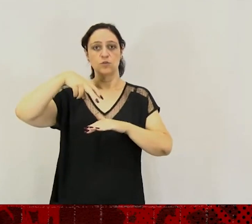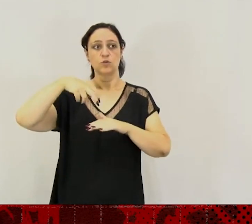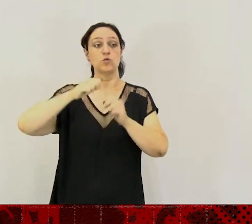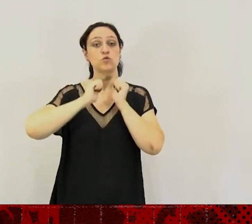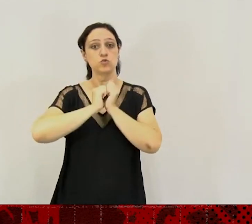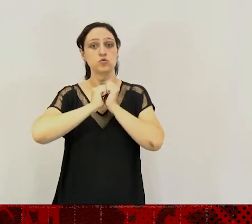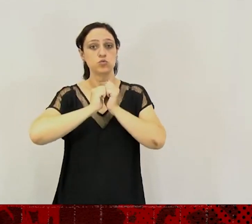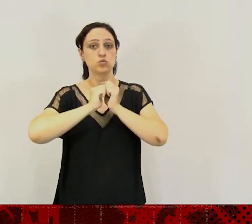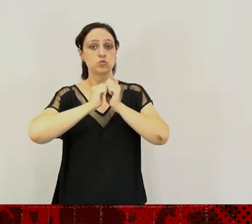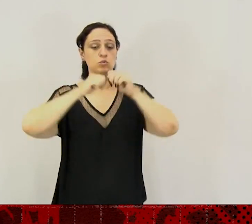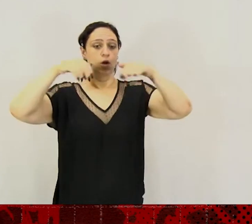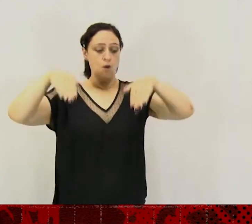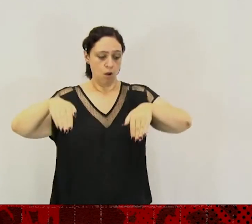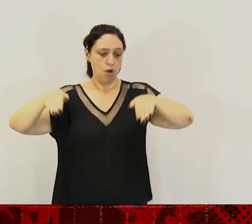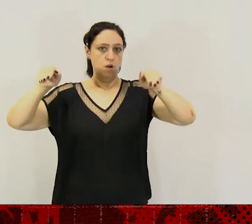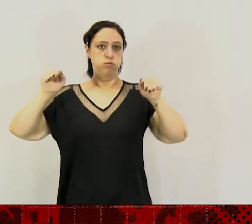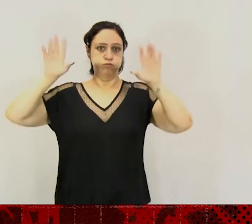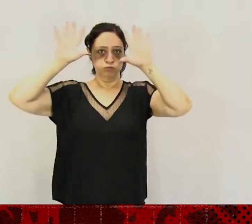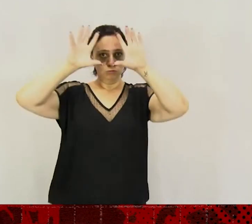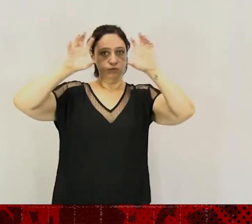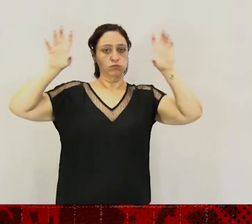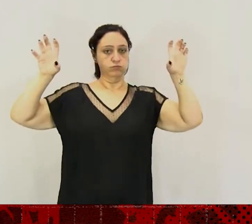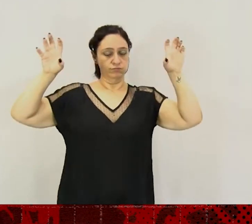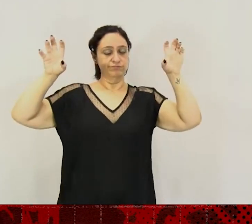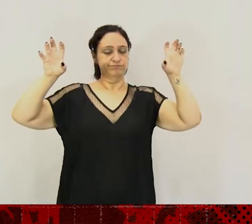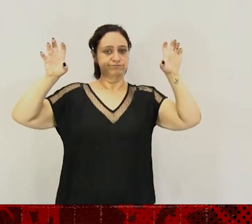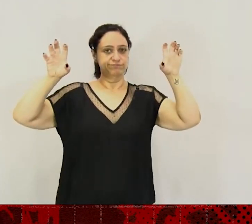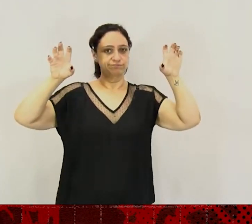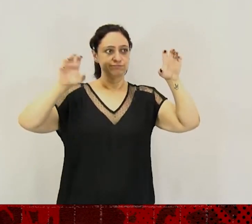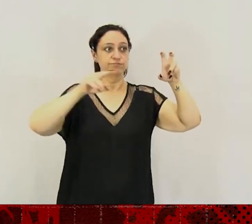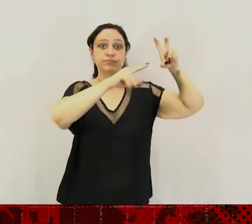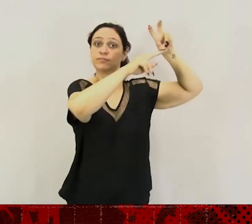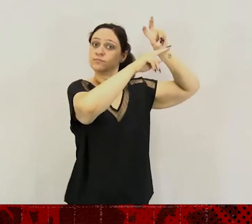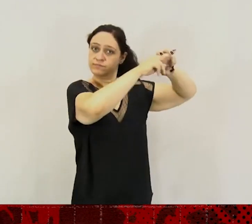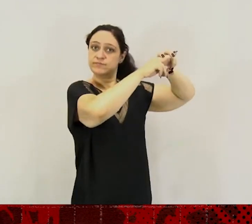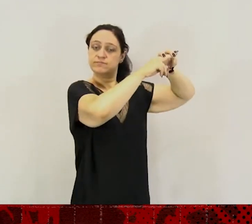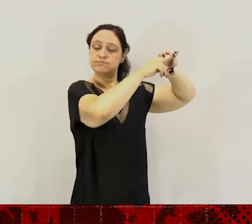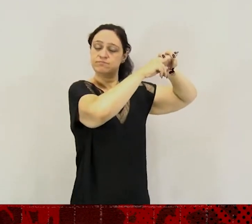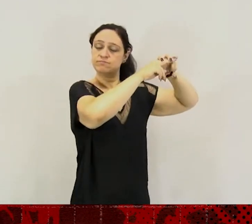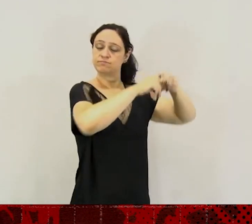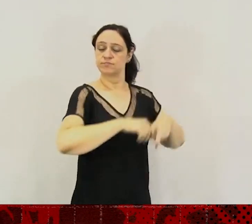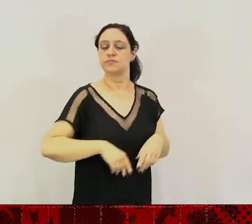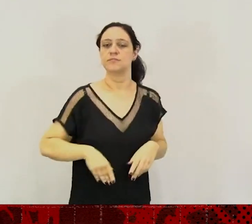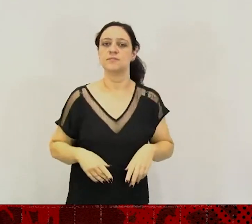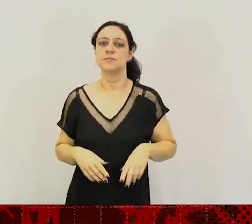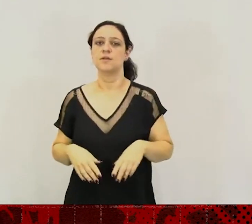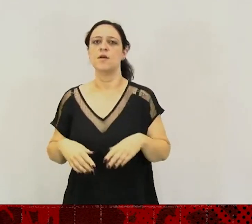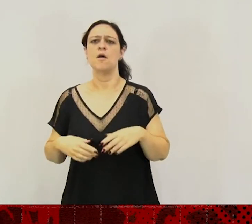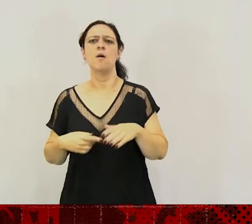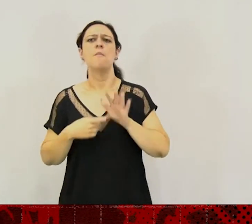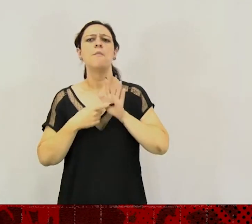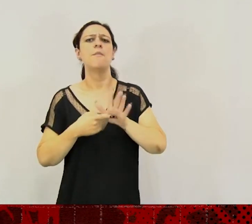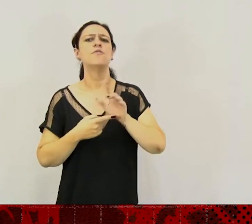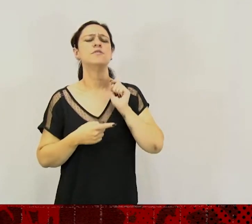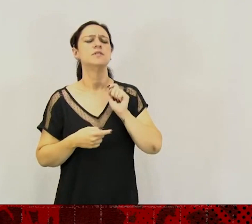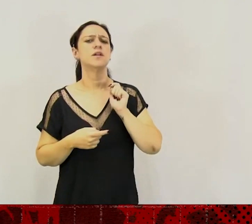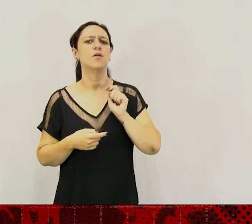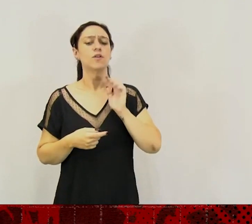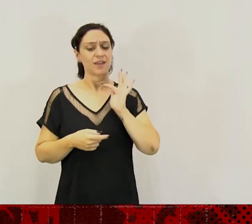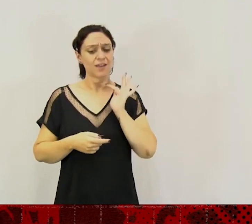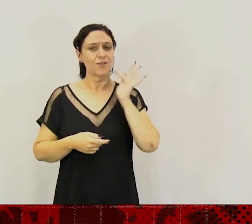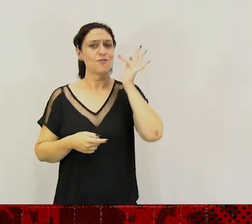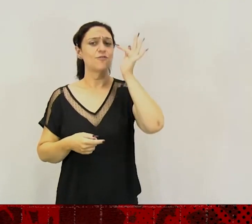regiões celestiais em Cristo Jesus. E Deus fez isso para mostrar nos tempos vindouros